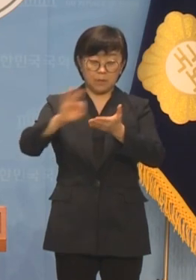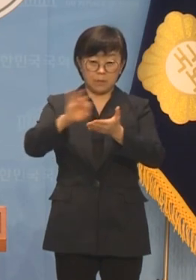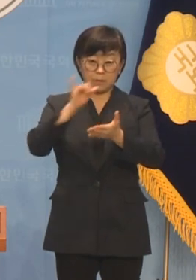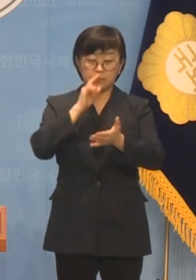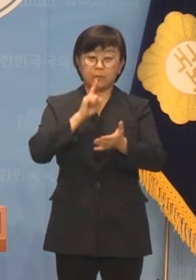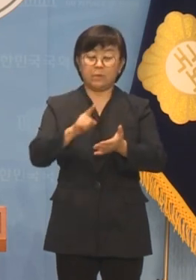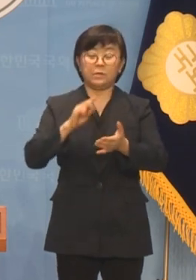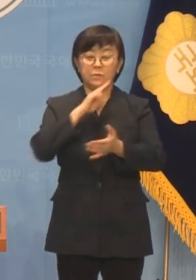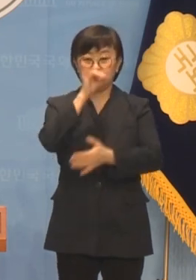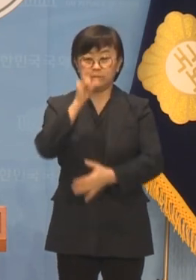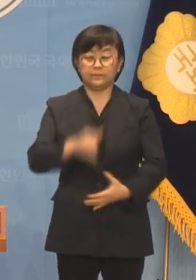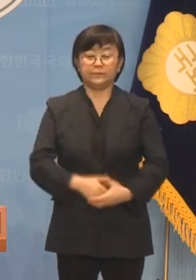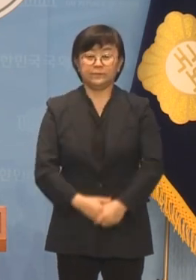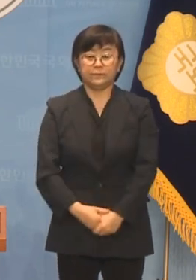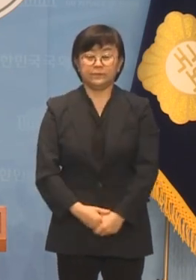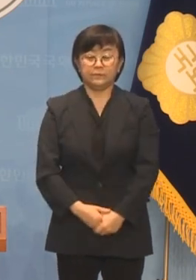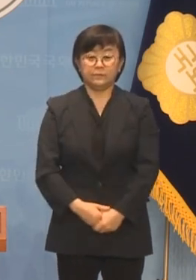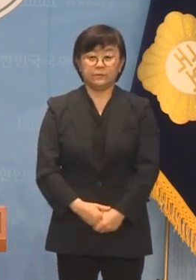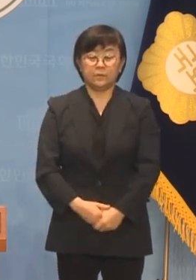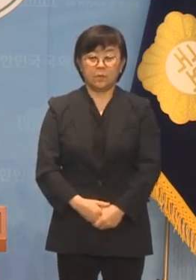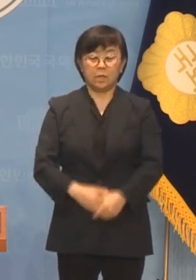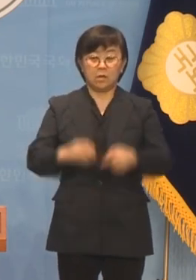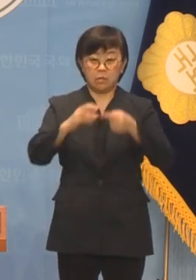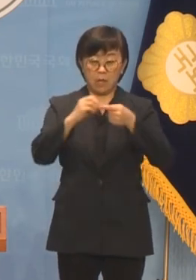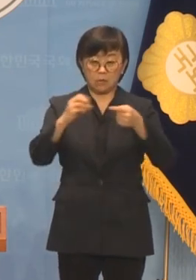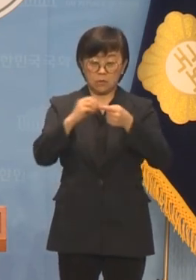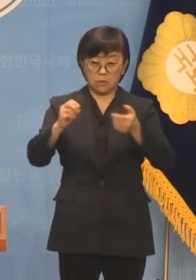있습니다. 쪼개기 결제가